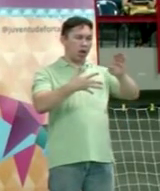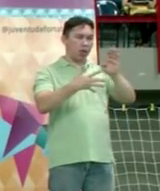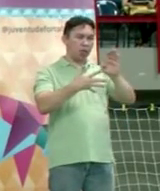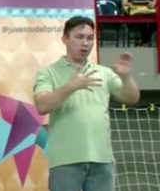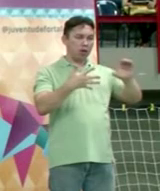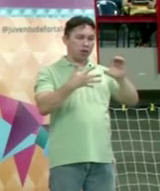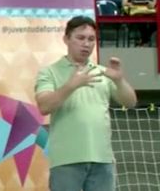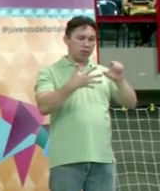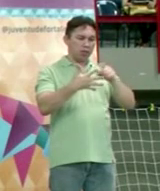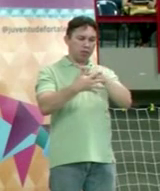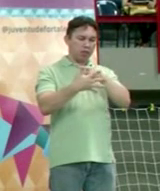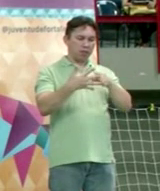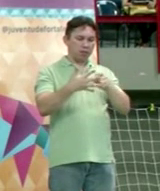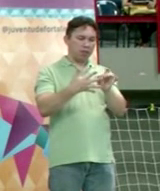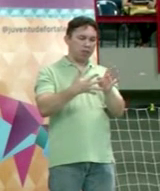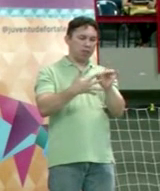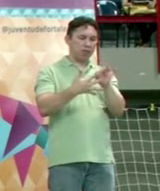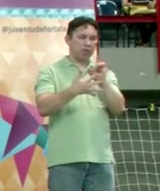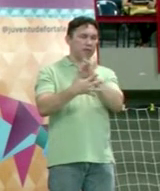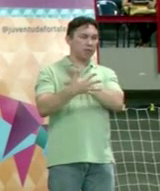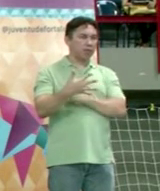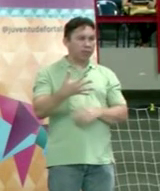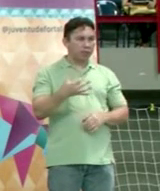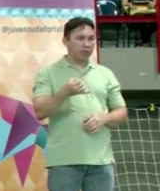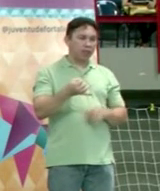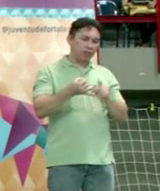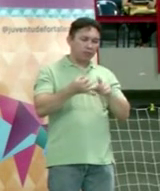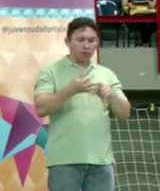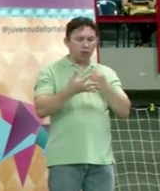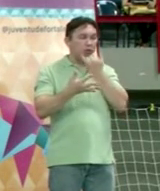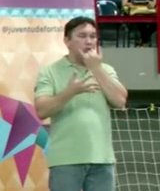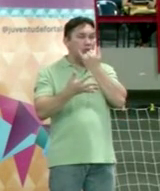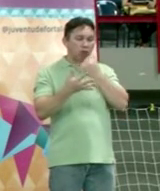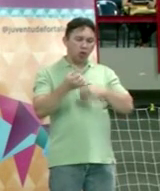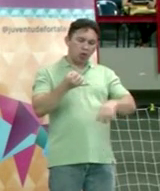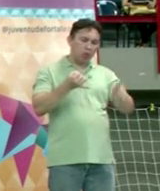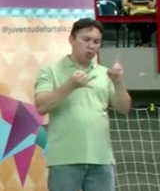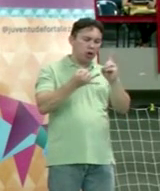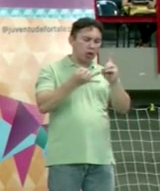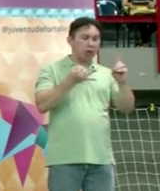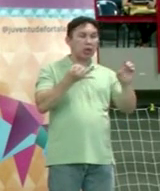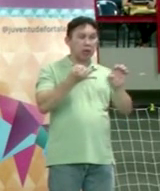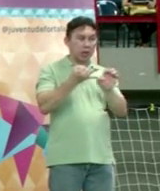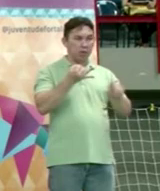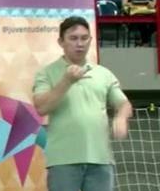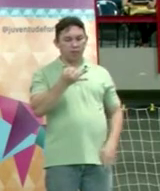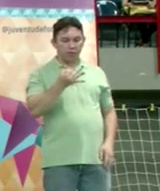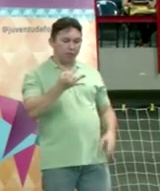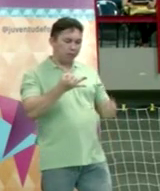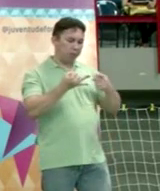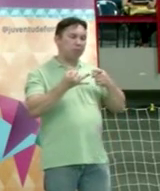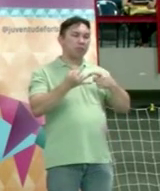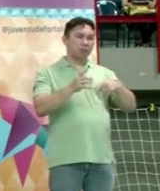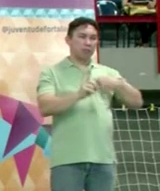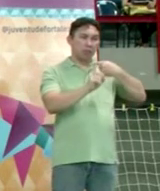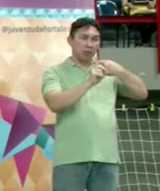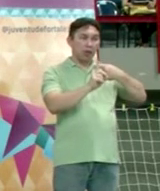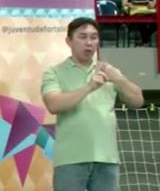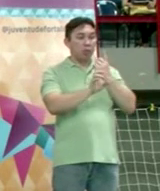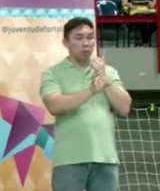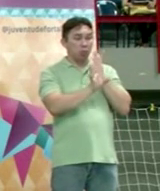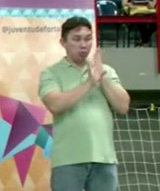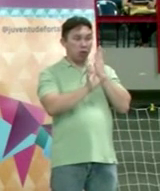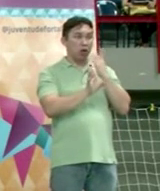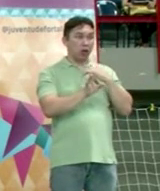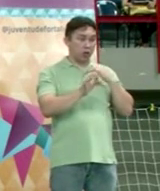B e a letra C, eu já detono. Aí olha a letra C, a letra D. Satisfatória. Uma vez